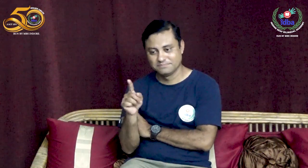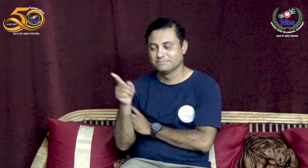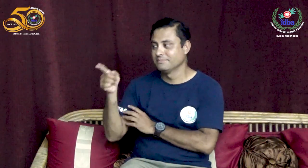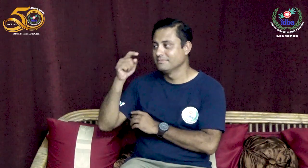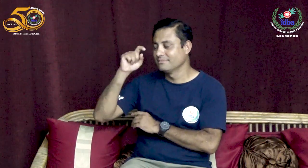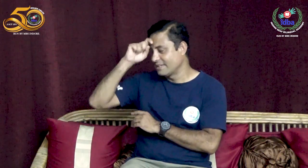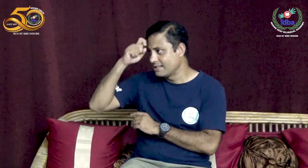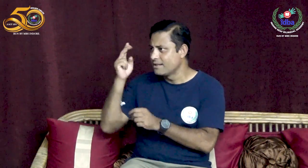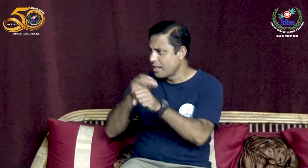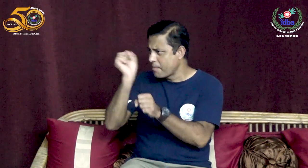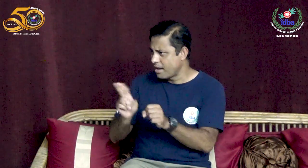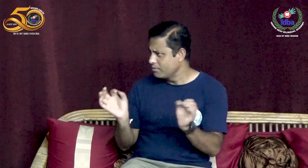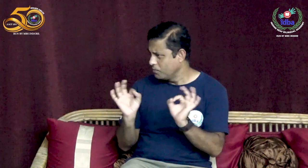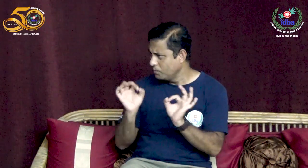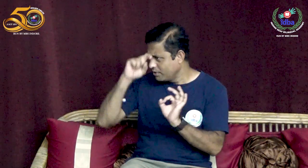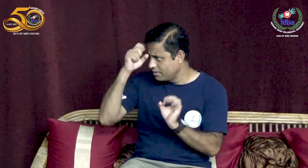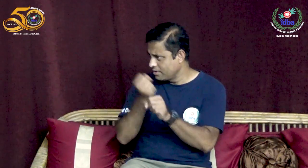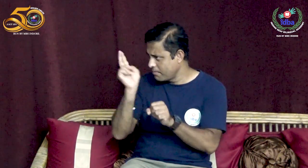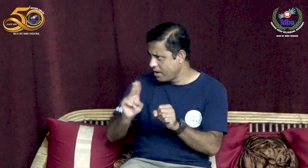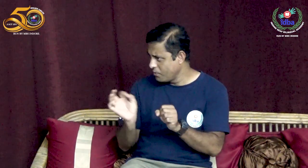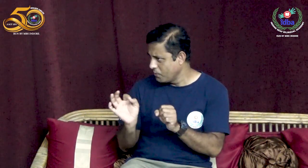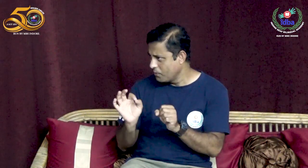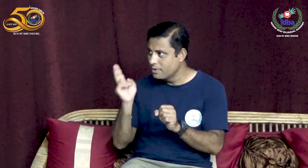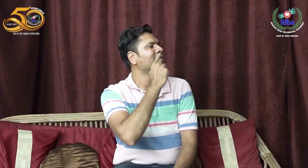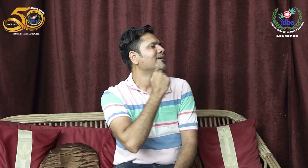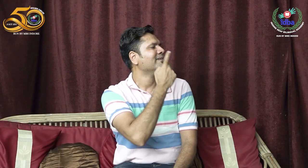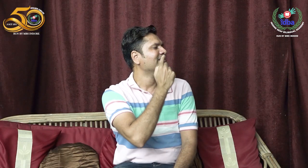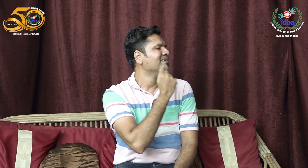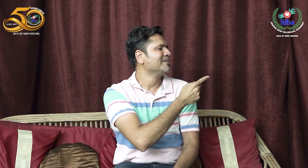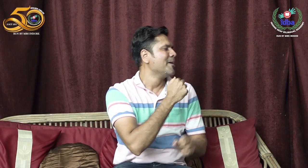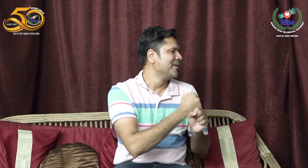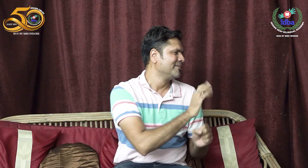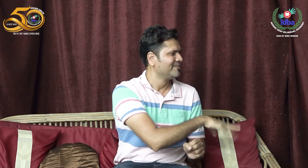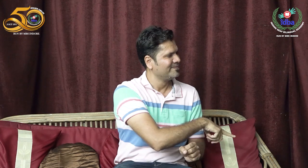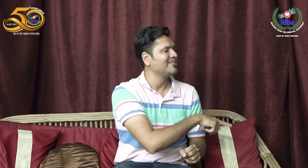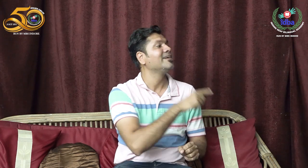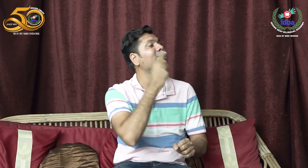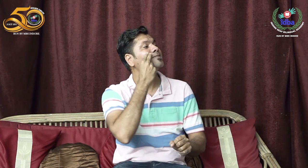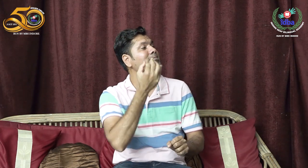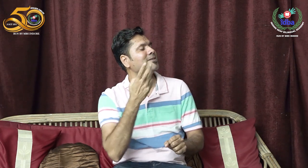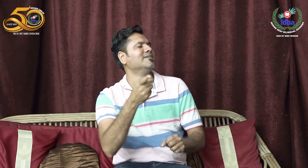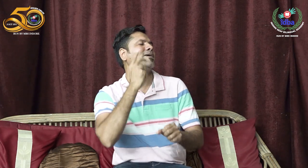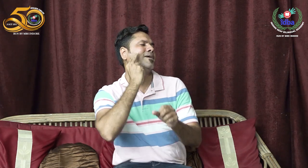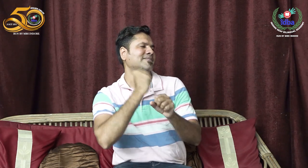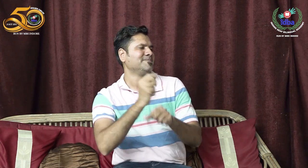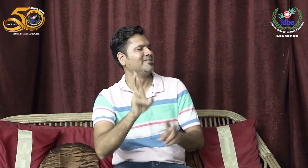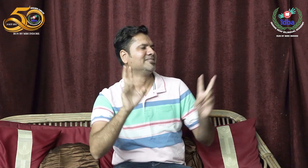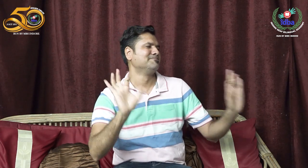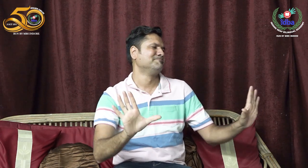है। जब आप इंग्लिश ग्रामर नहीं आती थी क्या आपको? हिंदी अच्छा वो नेहा मैम ने पढ़ाया? अच्छा,